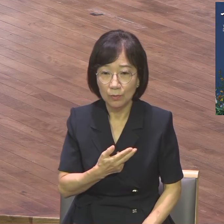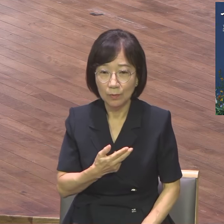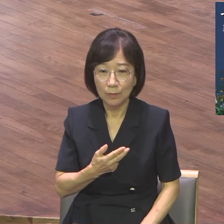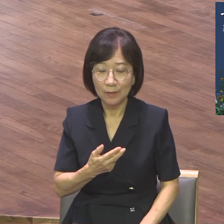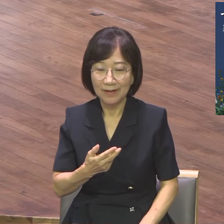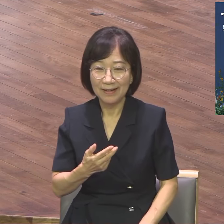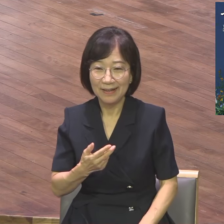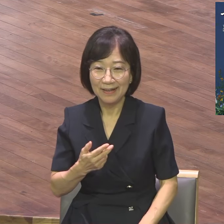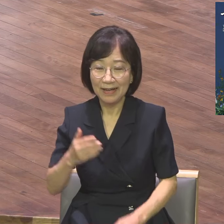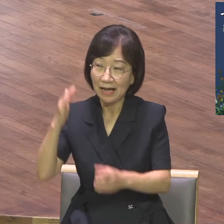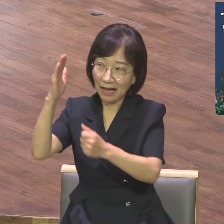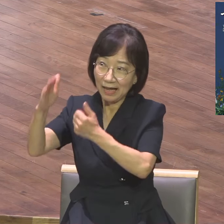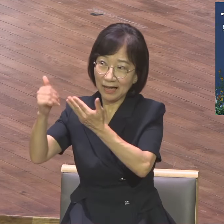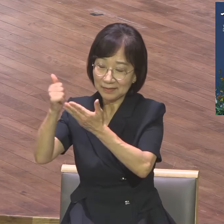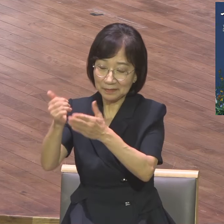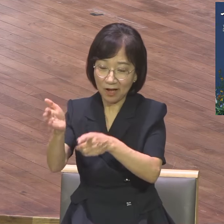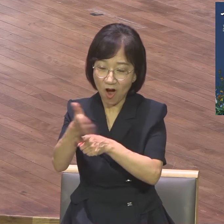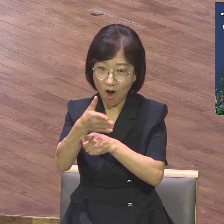않아요.